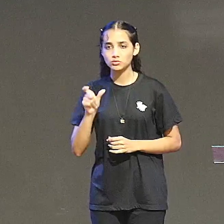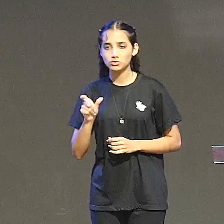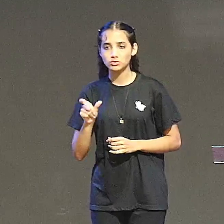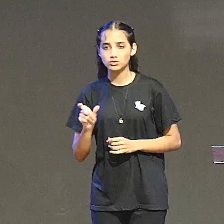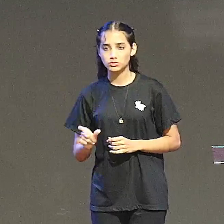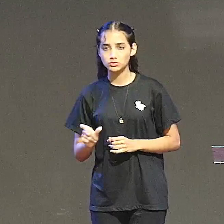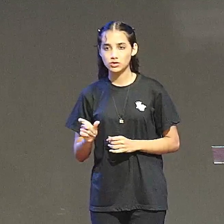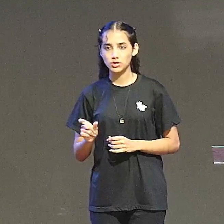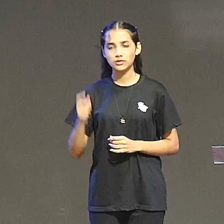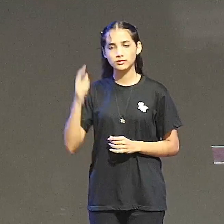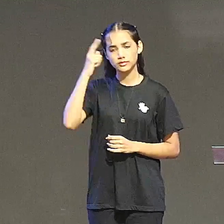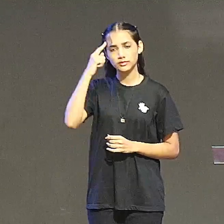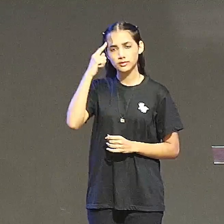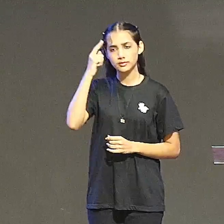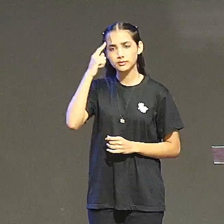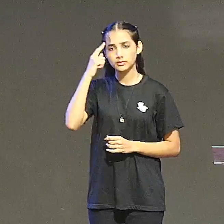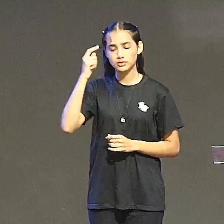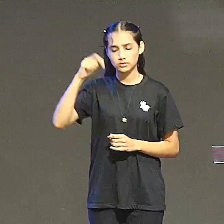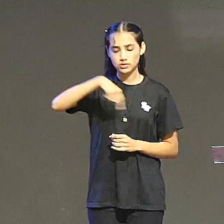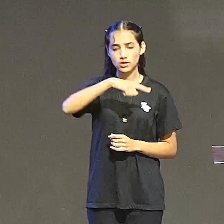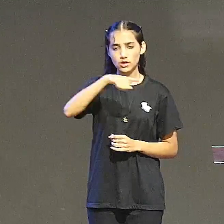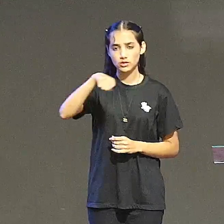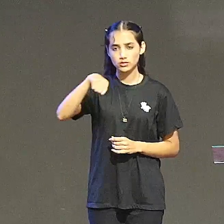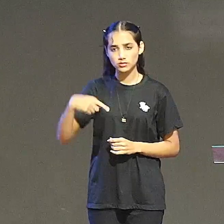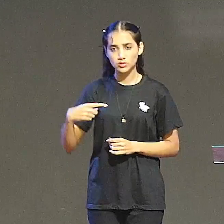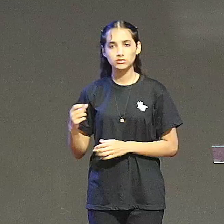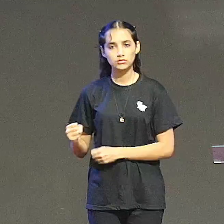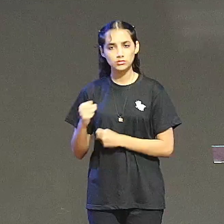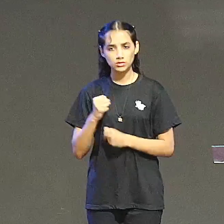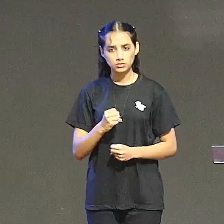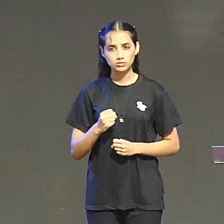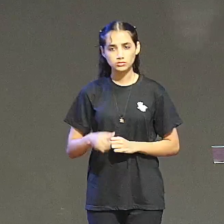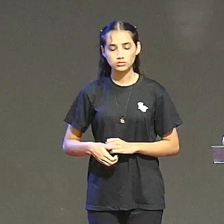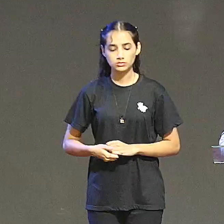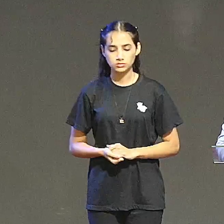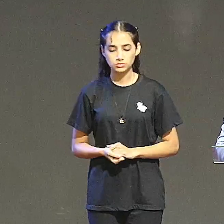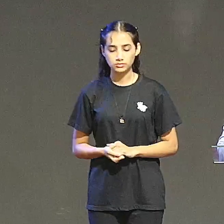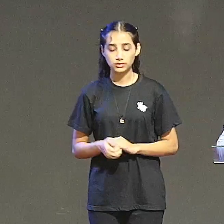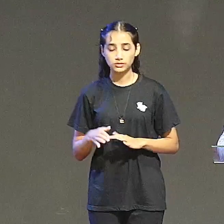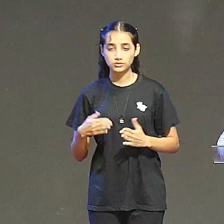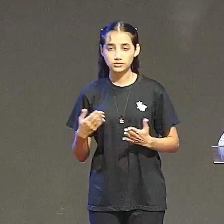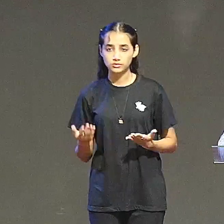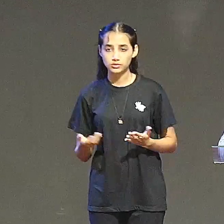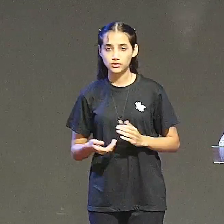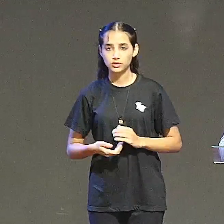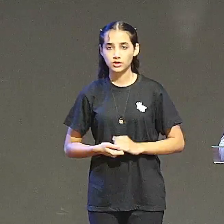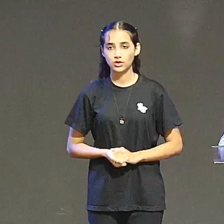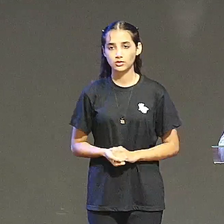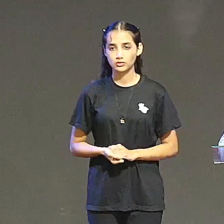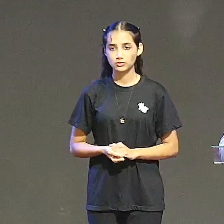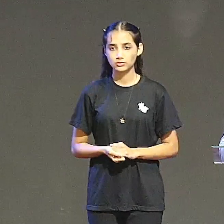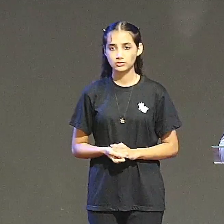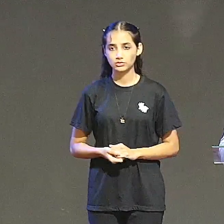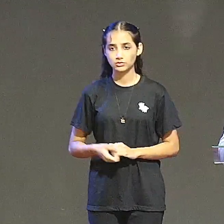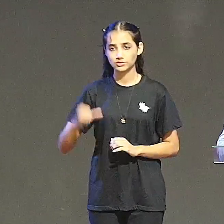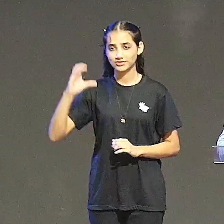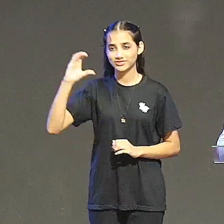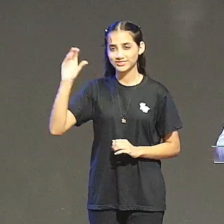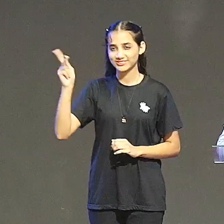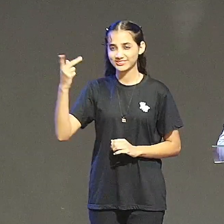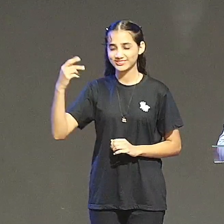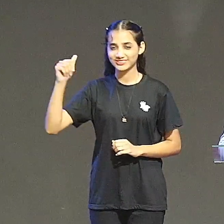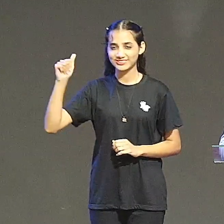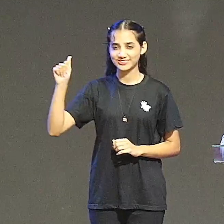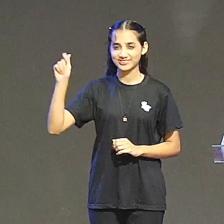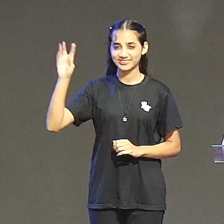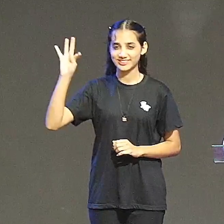no planeta pois bem se o chat chpt não calculou errado porque eu mandei ele